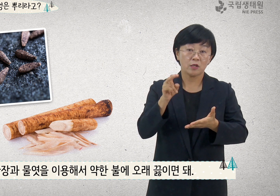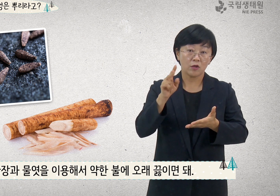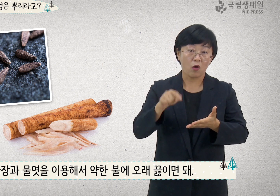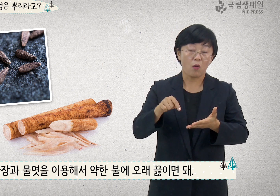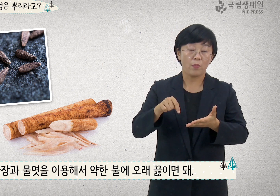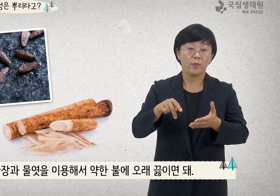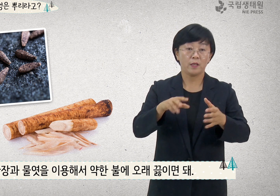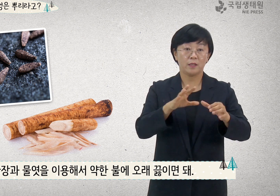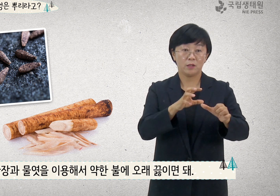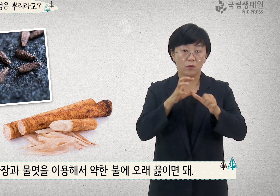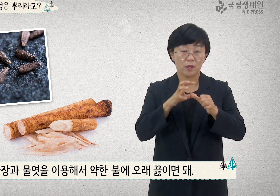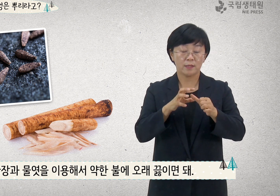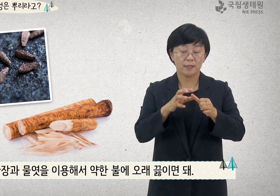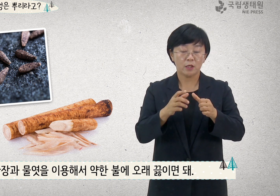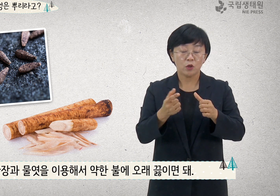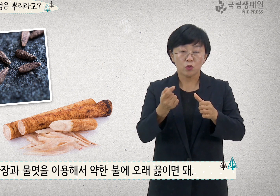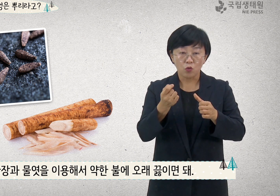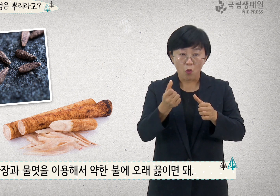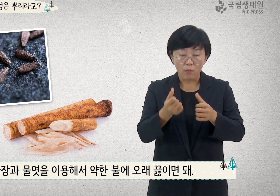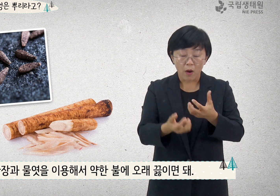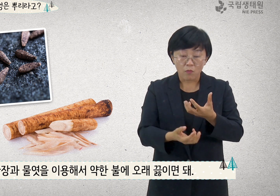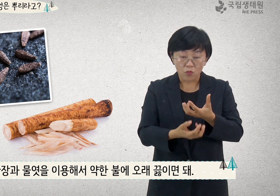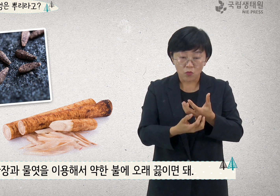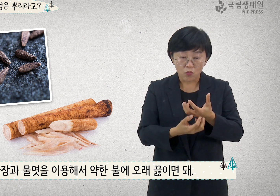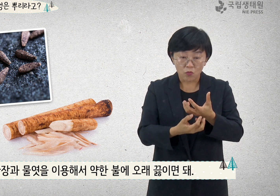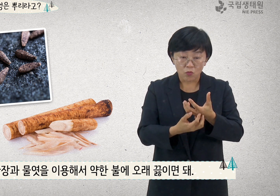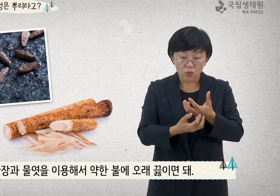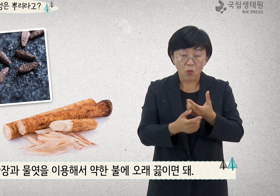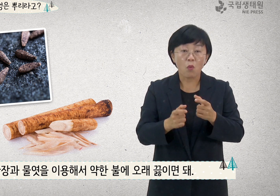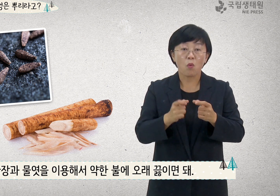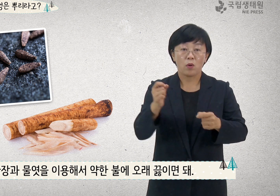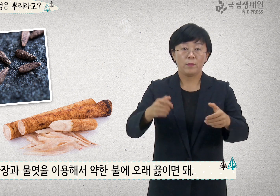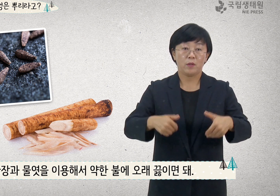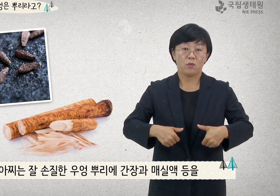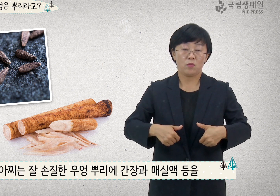간장과 물엿을 이용해서 약한 불에 오래 끓이면 돼.